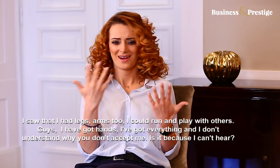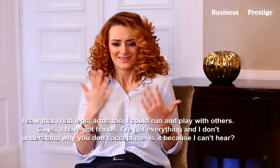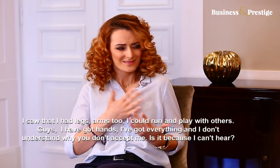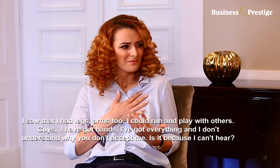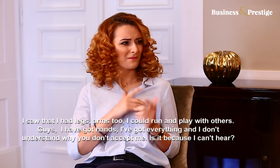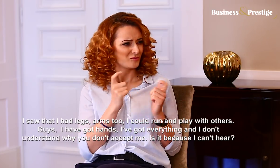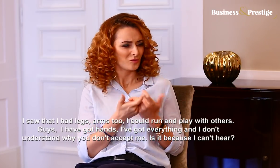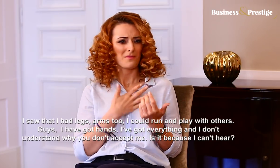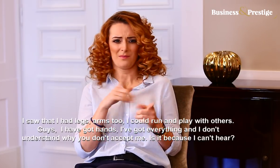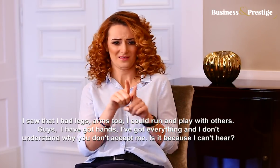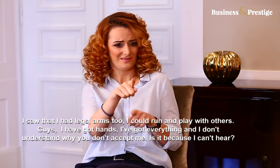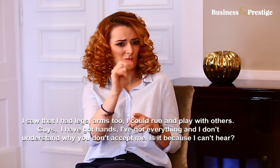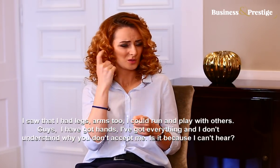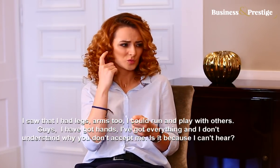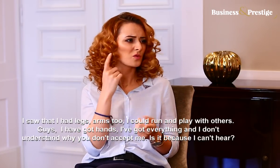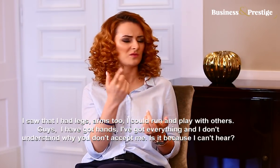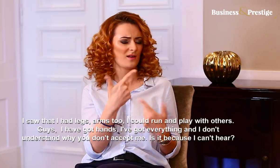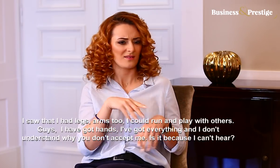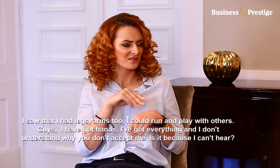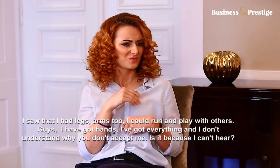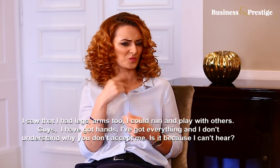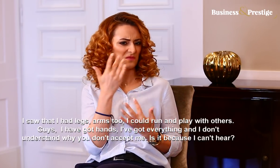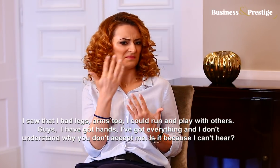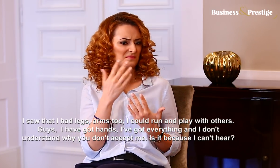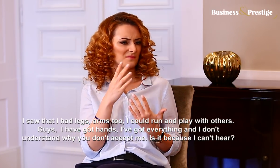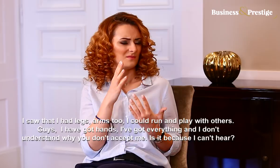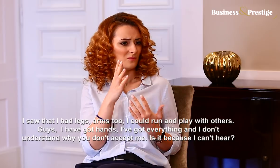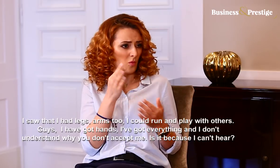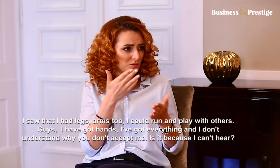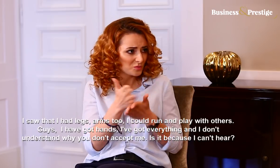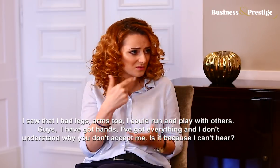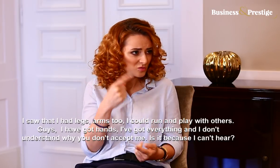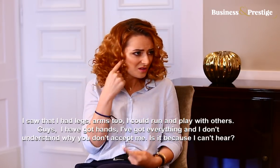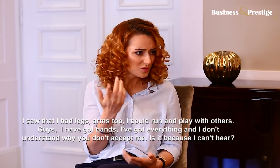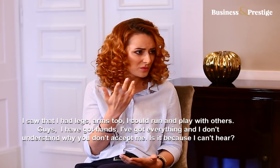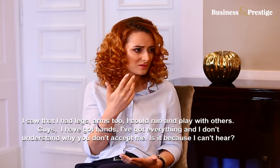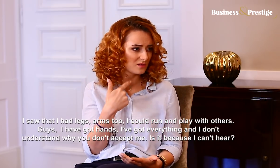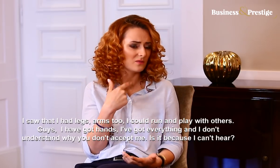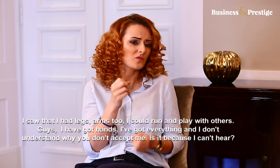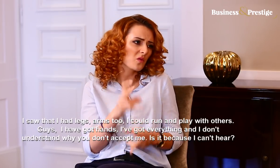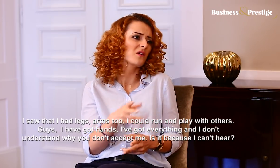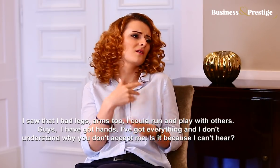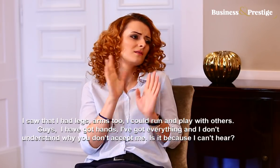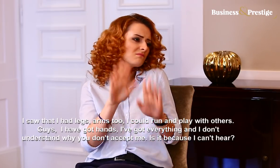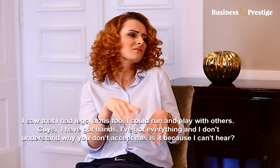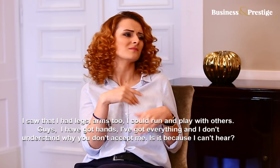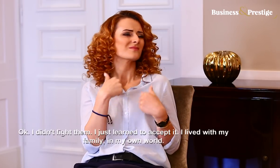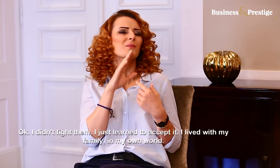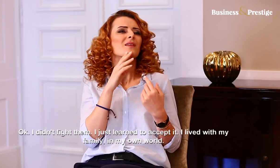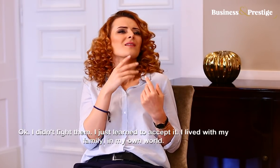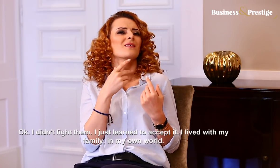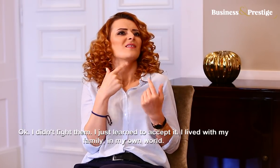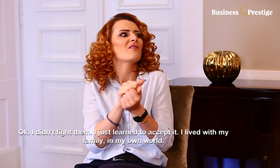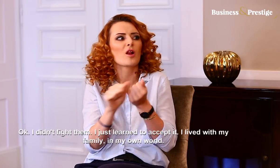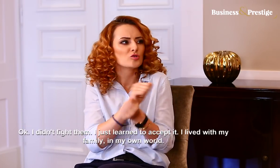też mogę z wami bawić, mam ręce, mam wszystko to, co wy. Więc nie rozumiem, czemu mnie nie akceptujecie. Przez to, że